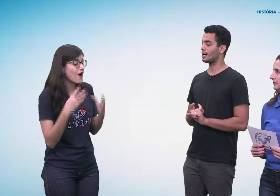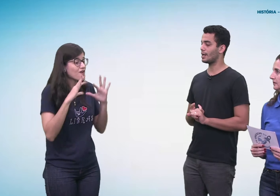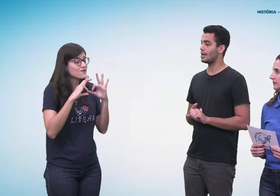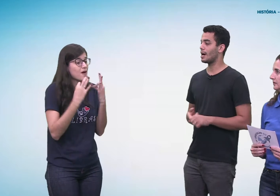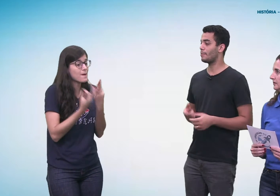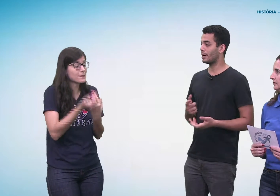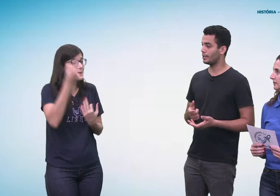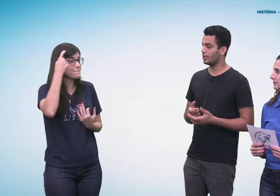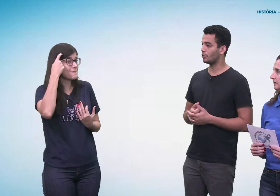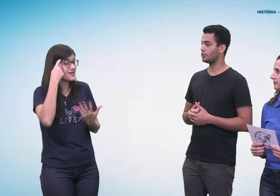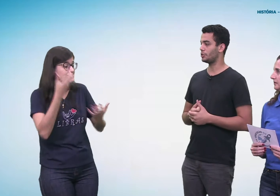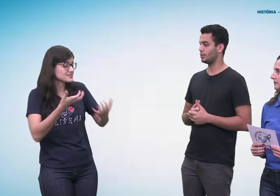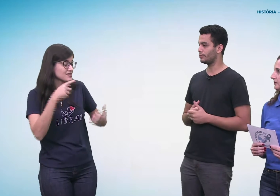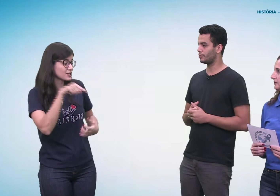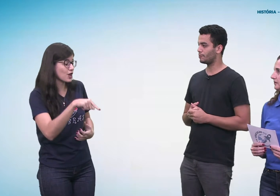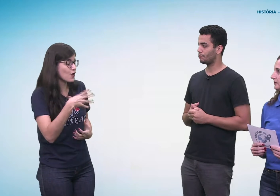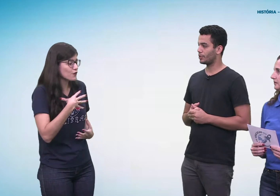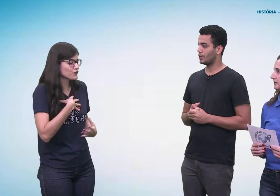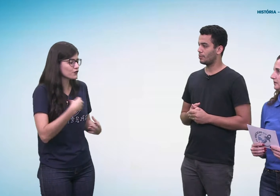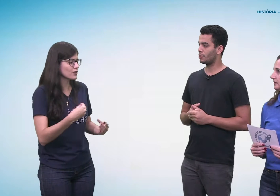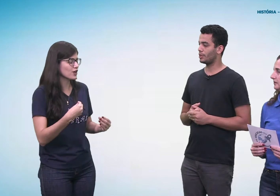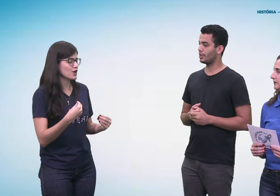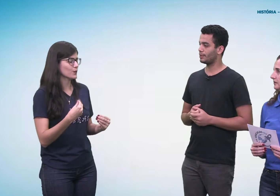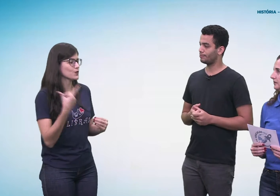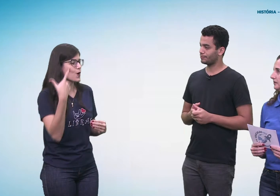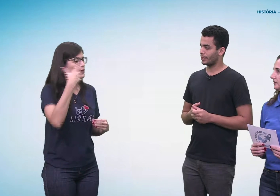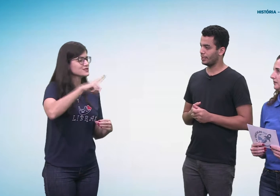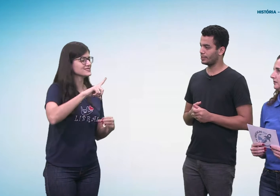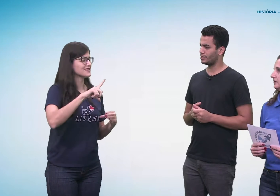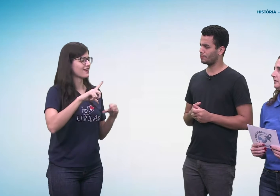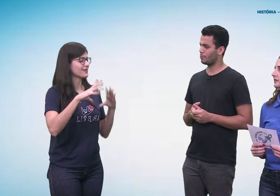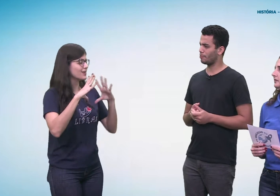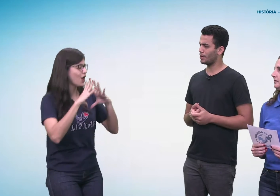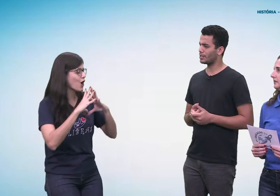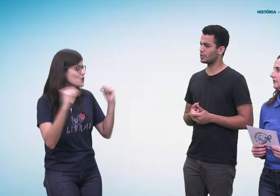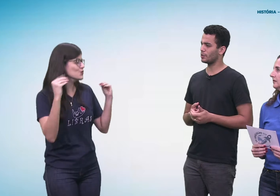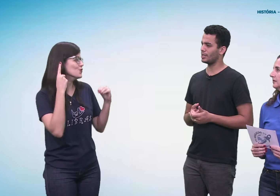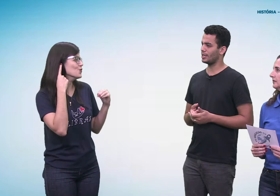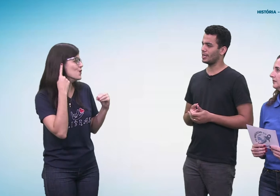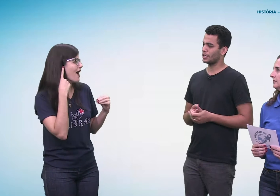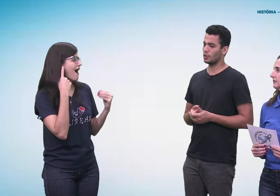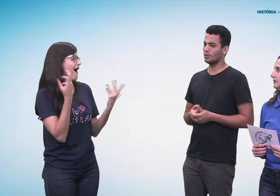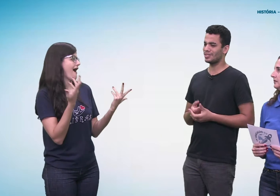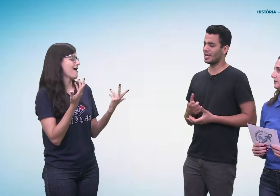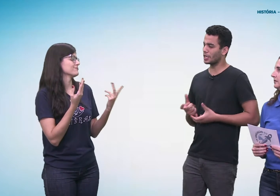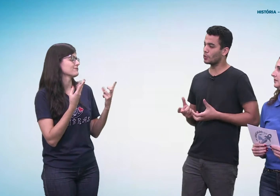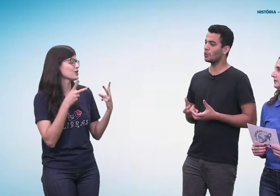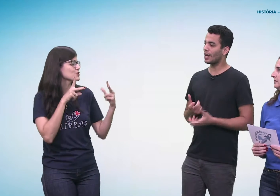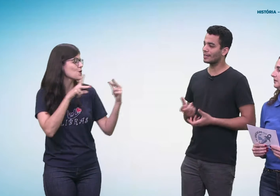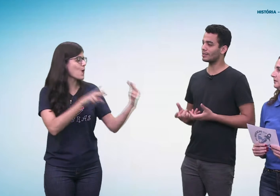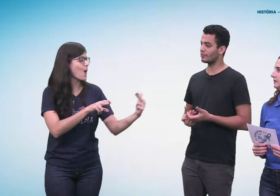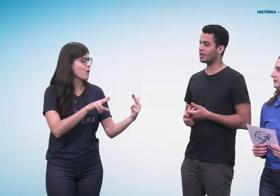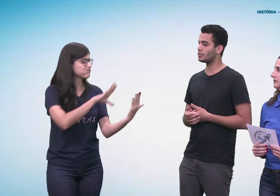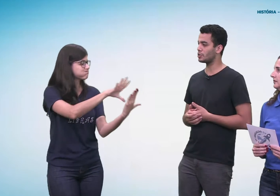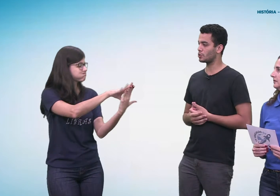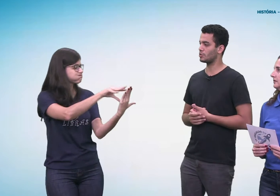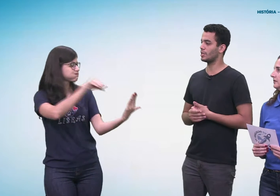coclear, aparelho auditivo, porque eles pensam o quê? Que conseguem curar através disso, usando